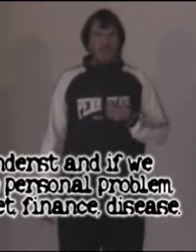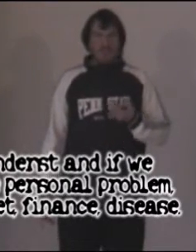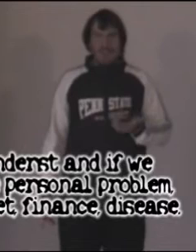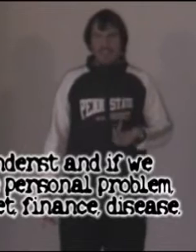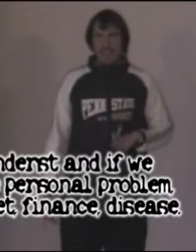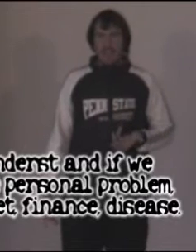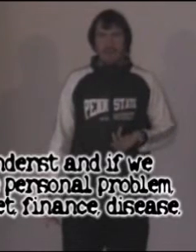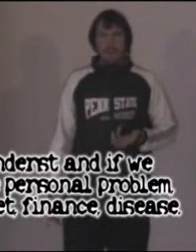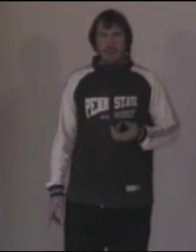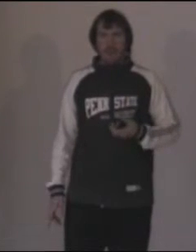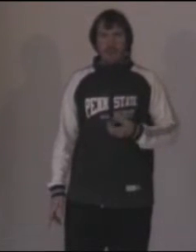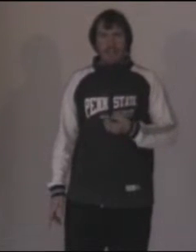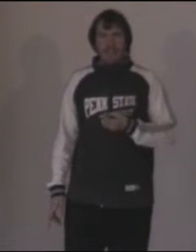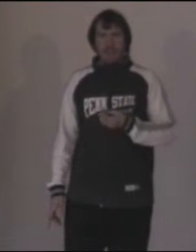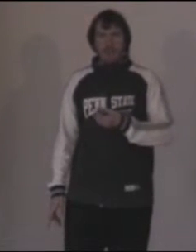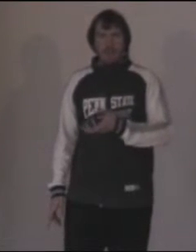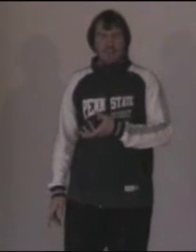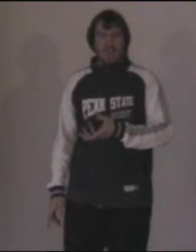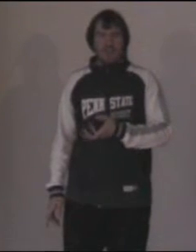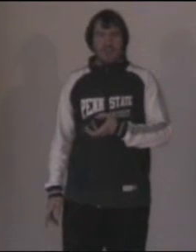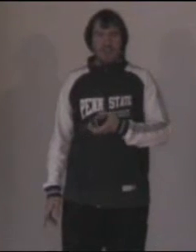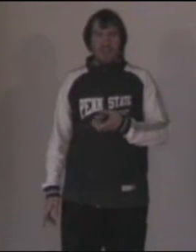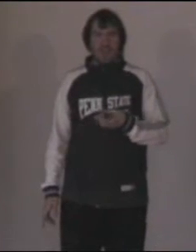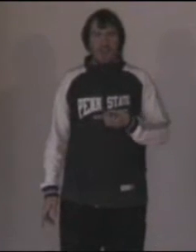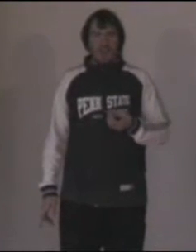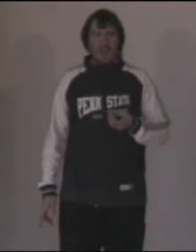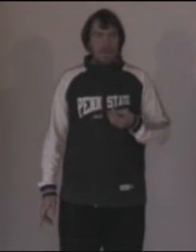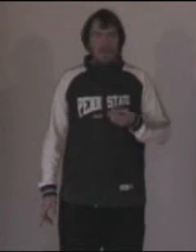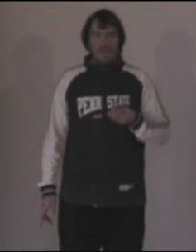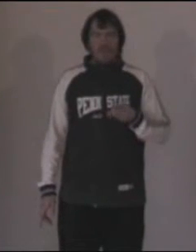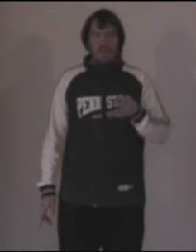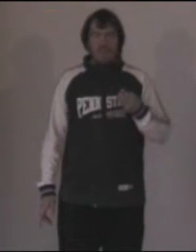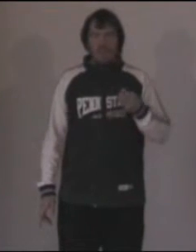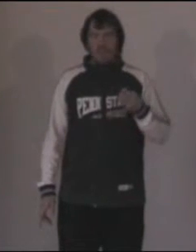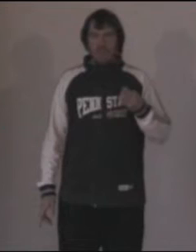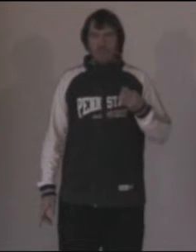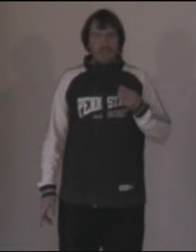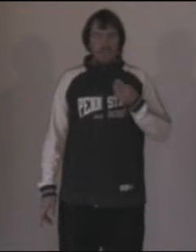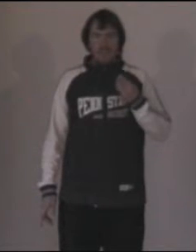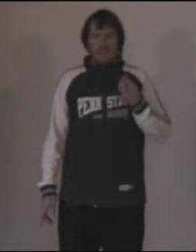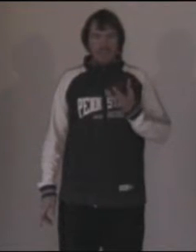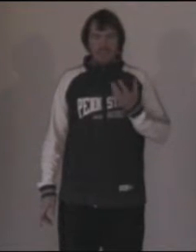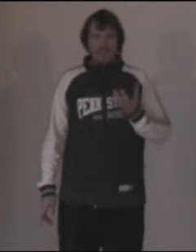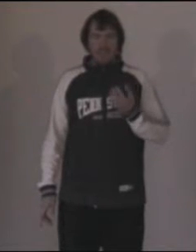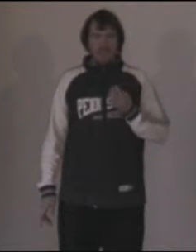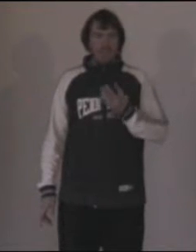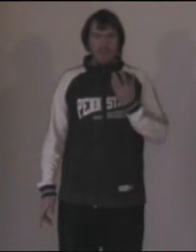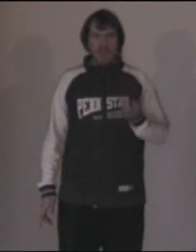una malattia, oppure di problemi psicologici, problemi, qualsiasi tipo di problema